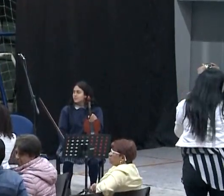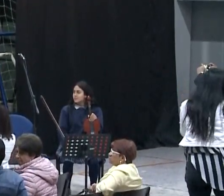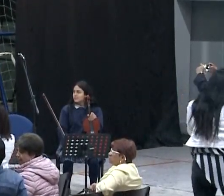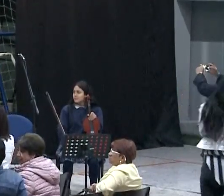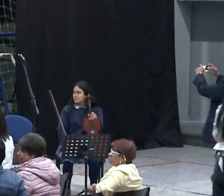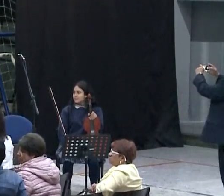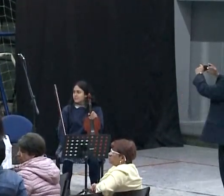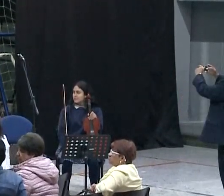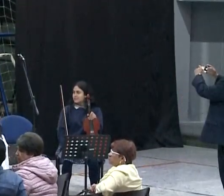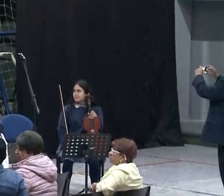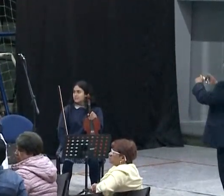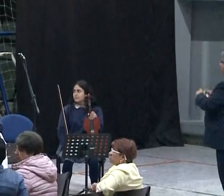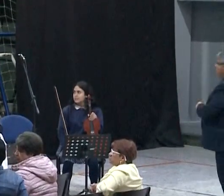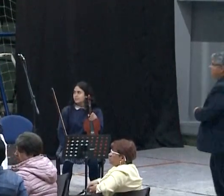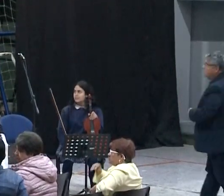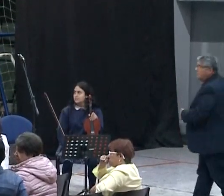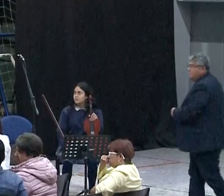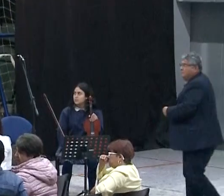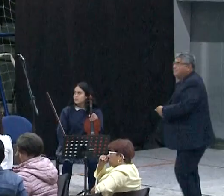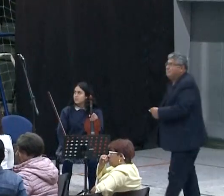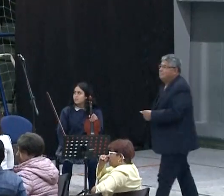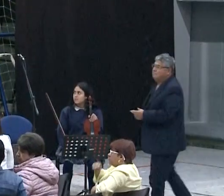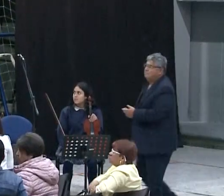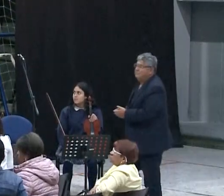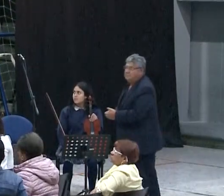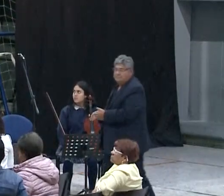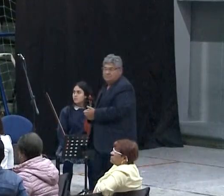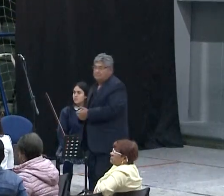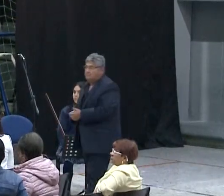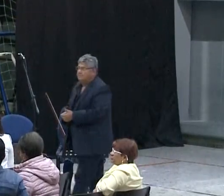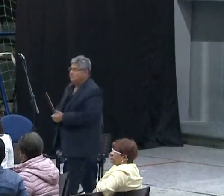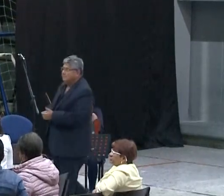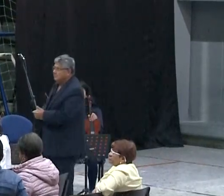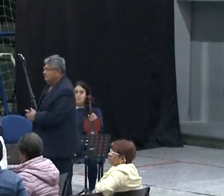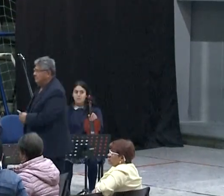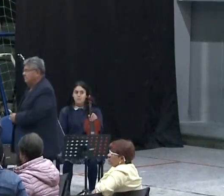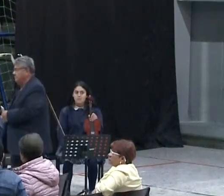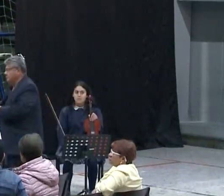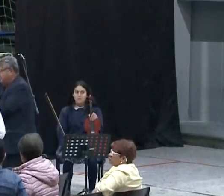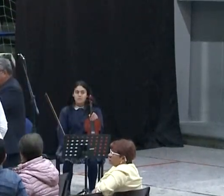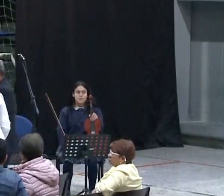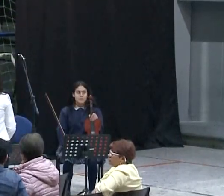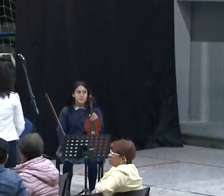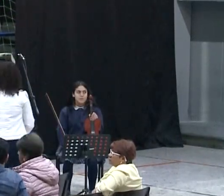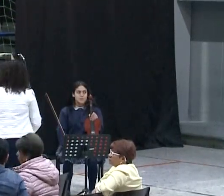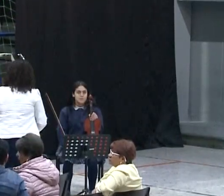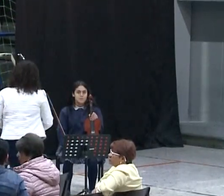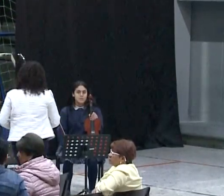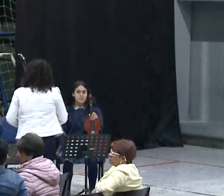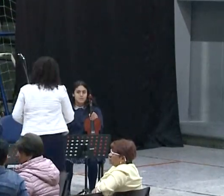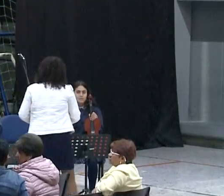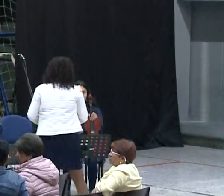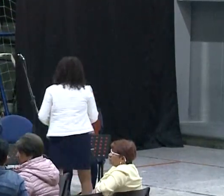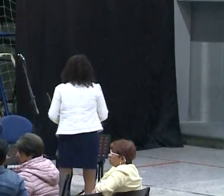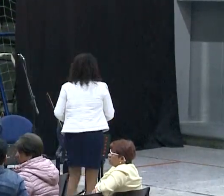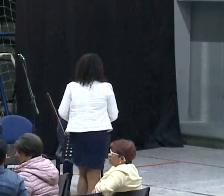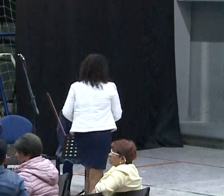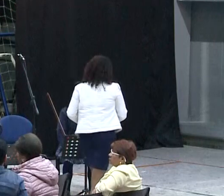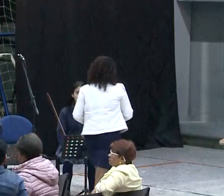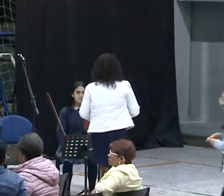desde la preescolar y que hacen del instituto uno de los colegios pioneros en la educación musical del país